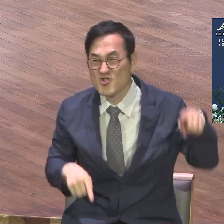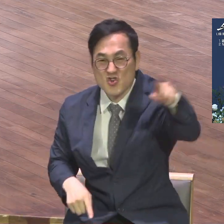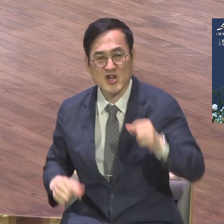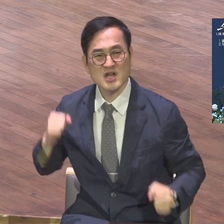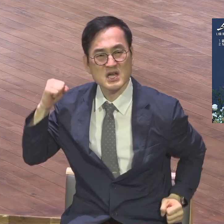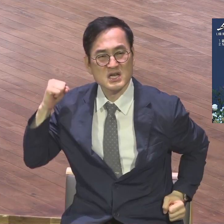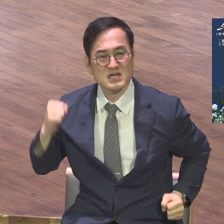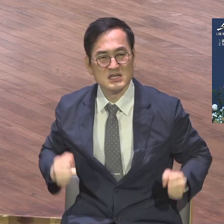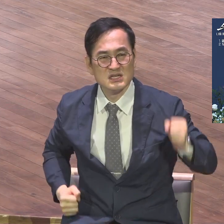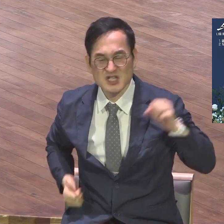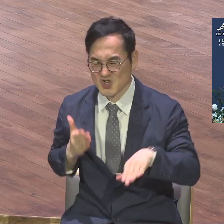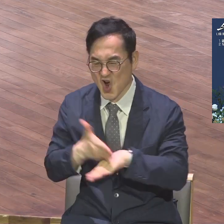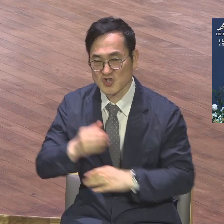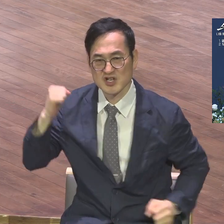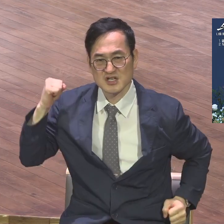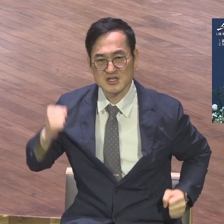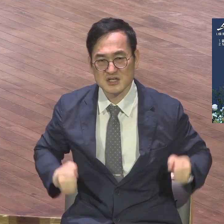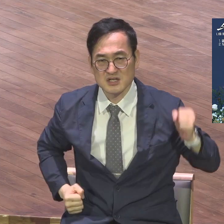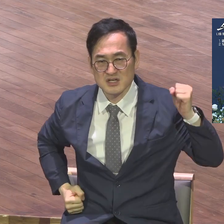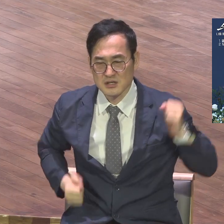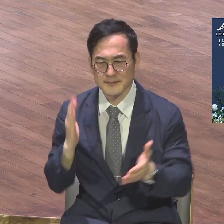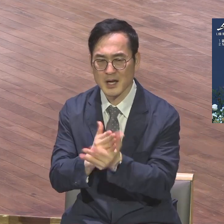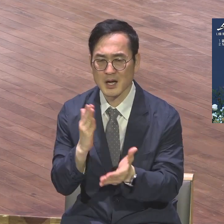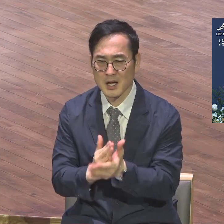단 하루도 노는 날이 있으면 안 돼요.